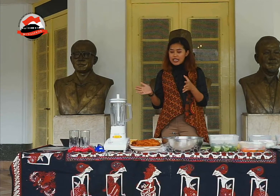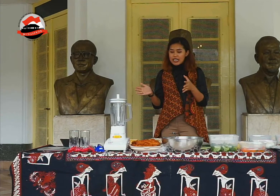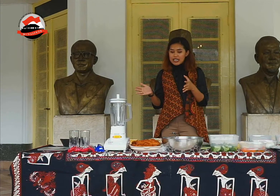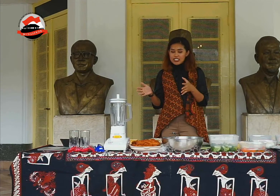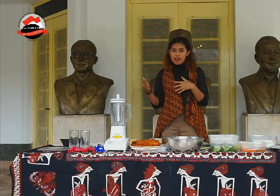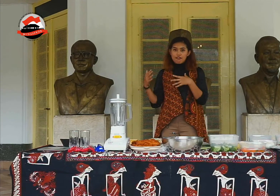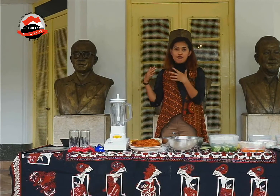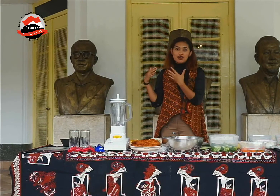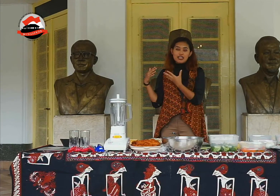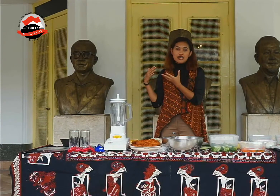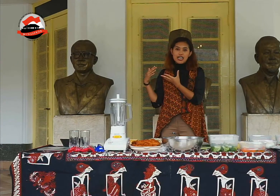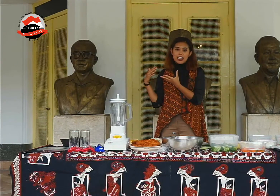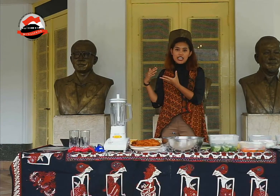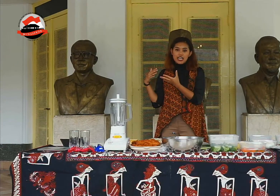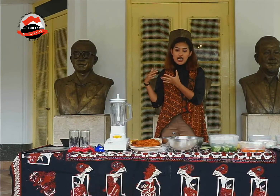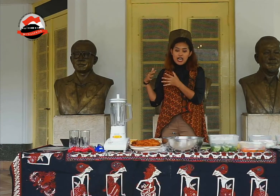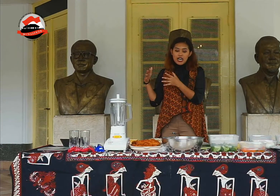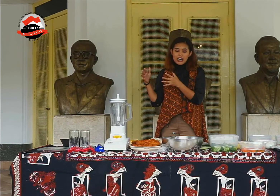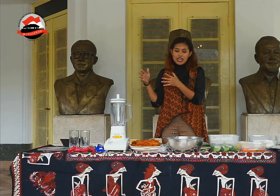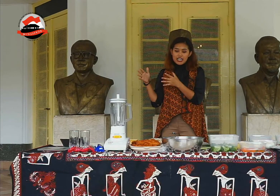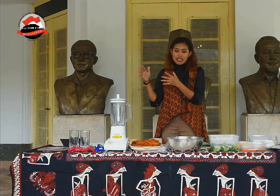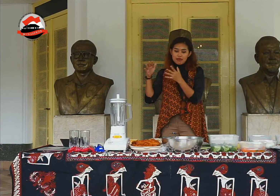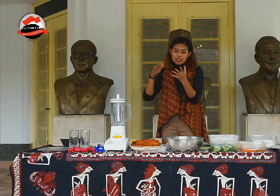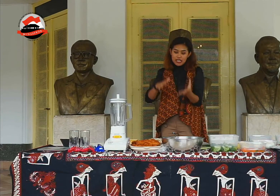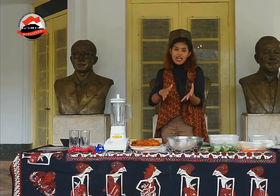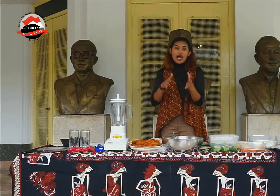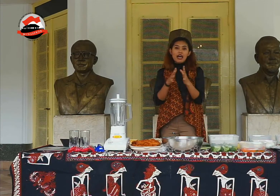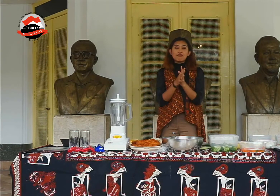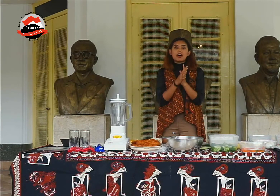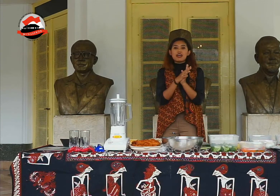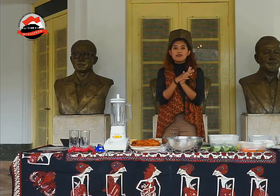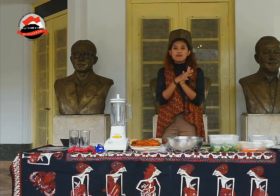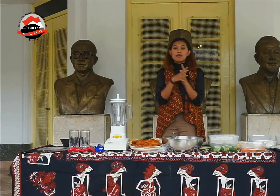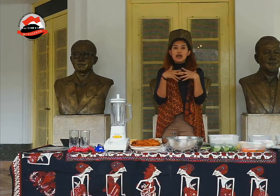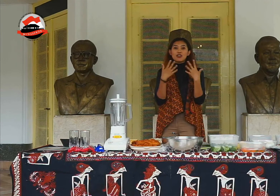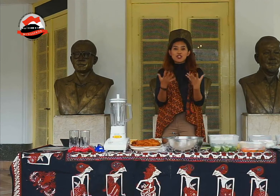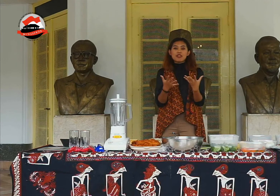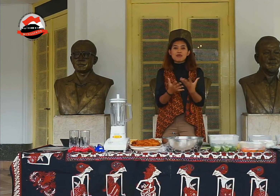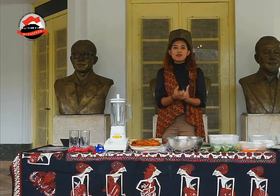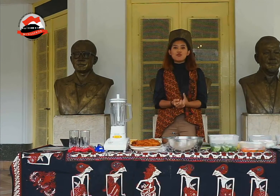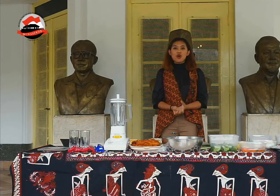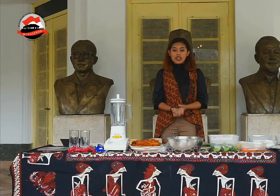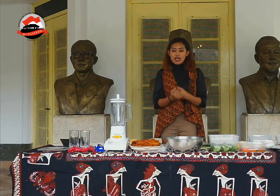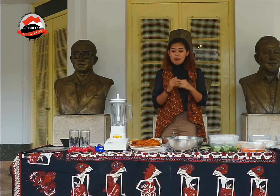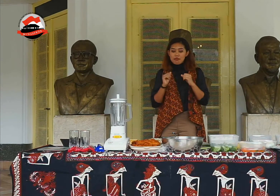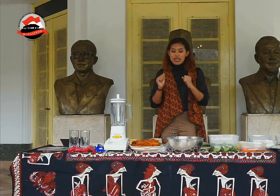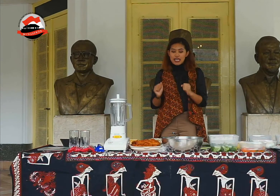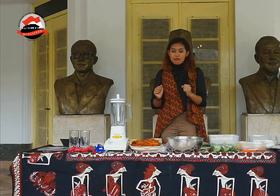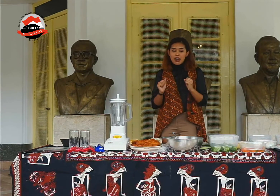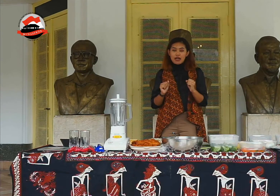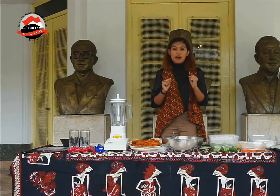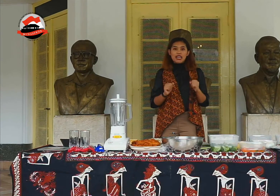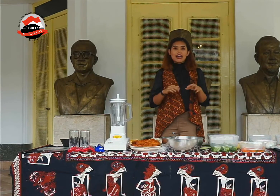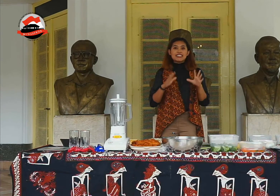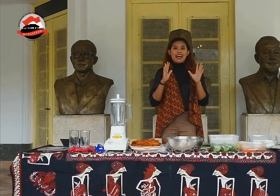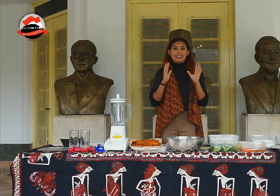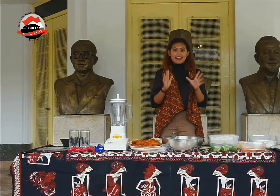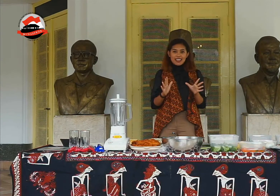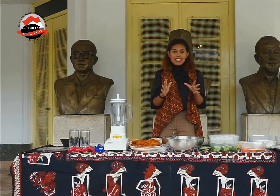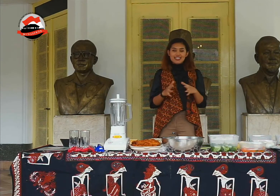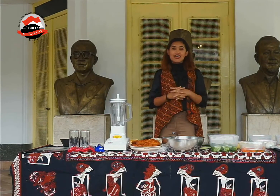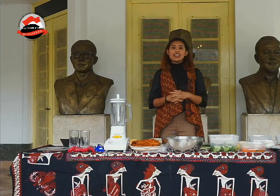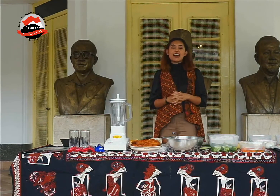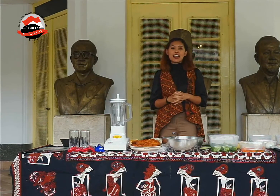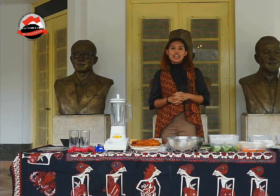di chef dari di sini akan memandu teman-teman buat bikin bekal makanan yang